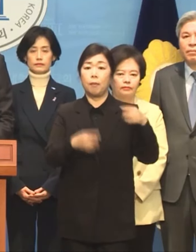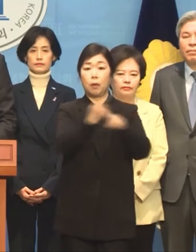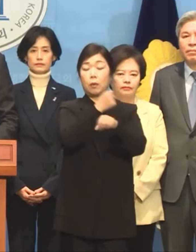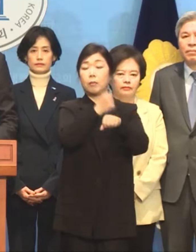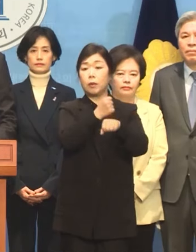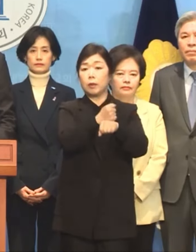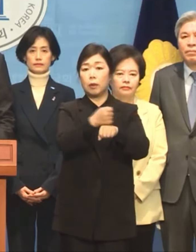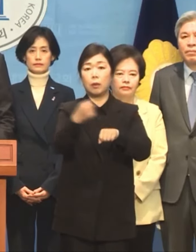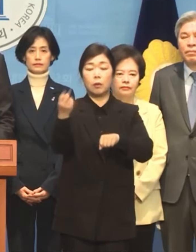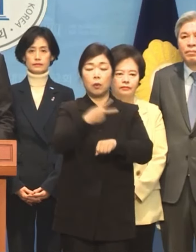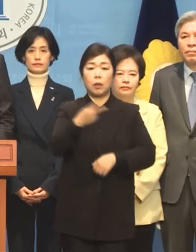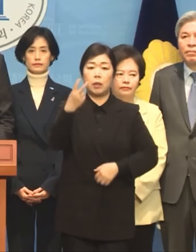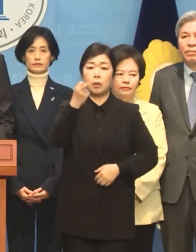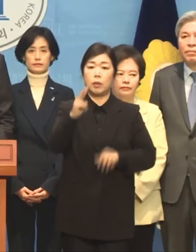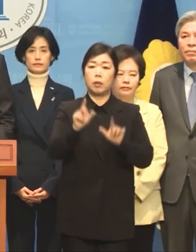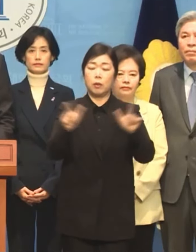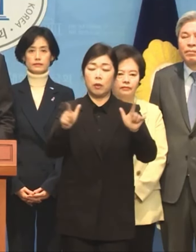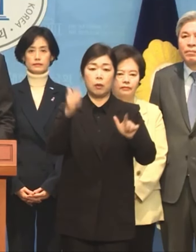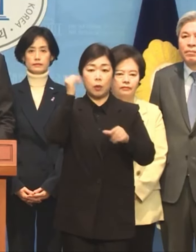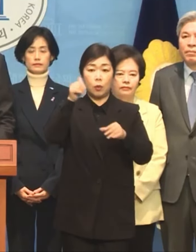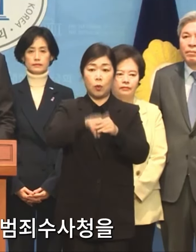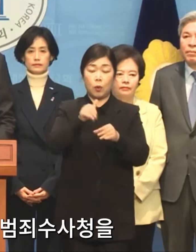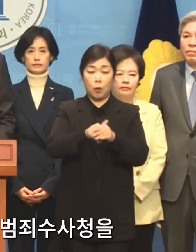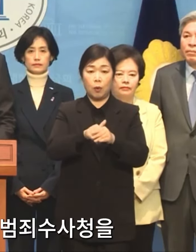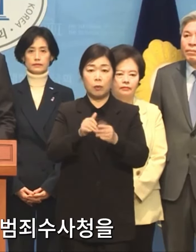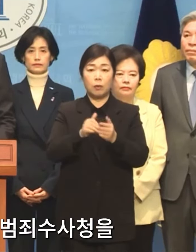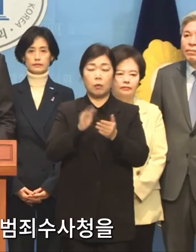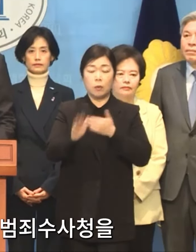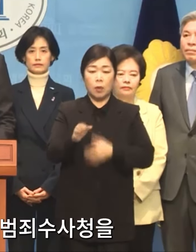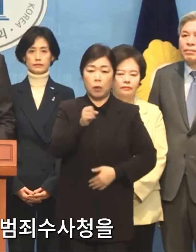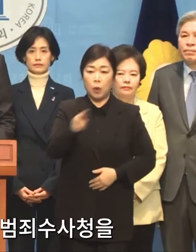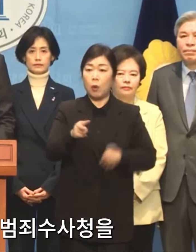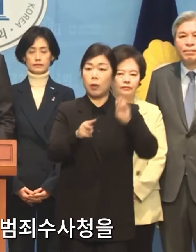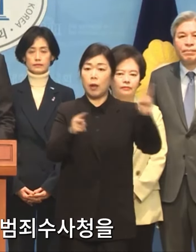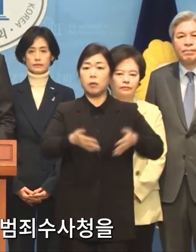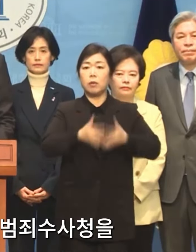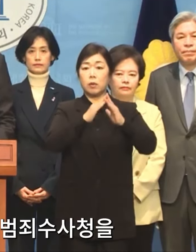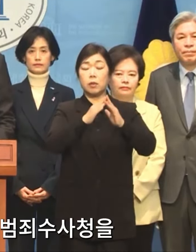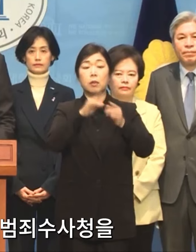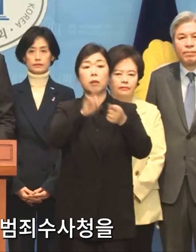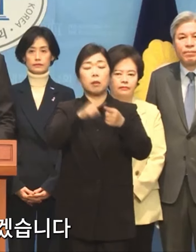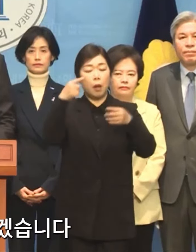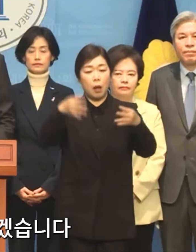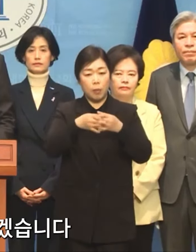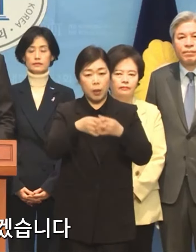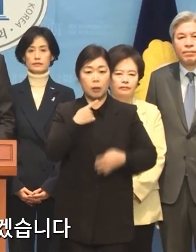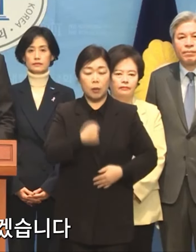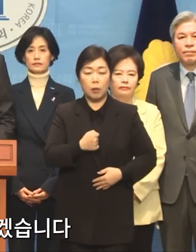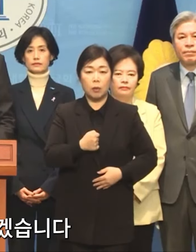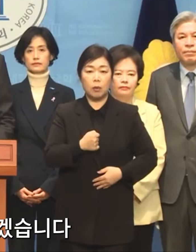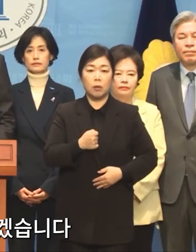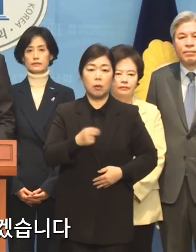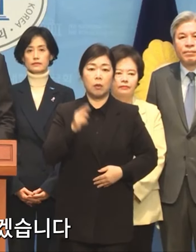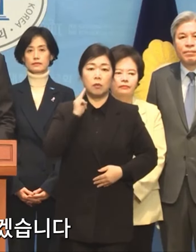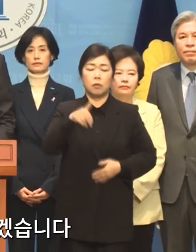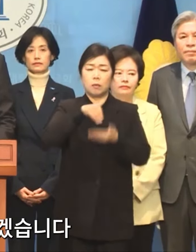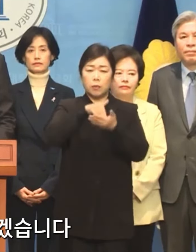아울로 2022년 대선 직전 여야가 설치에 합의했던 중대범죄 수사청